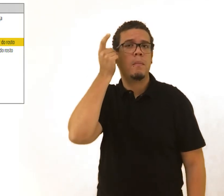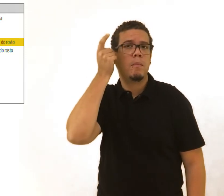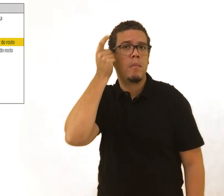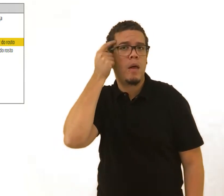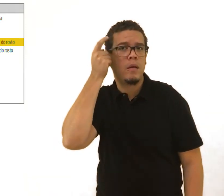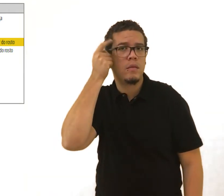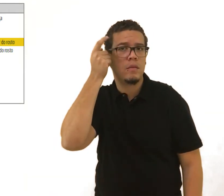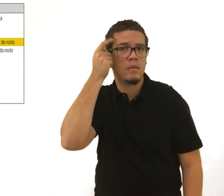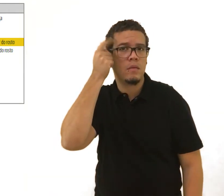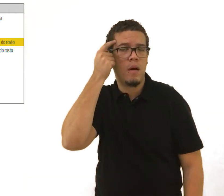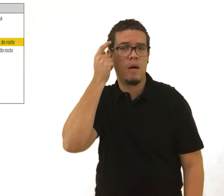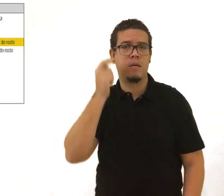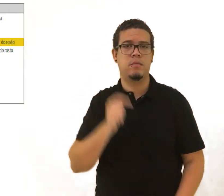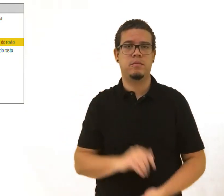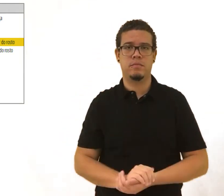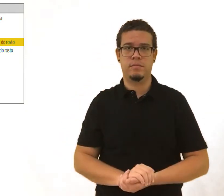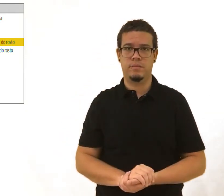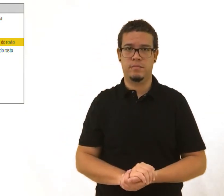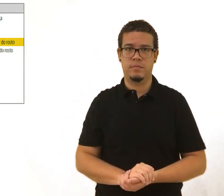entender e o sinal de pensar.